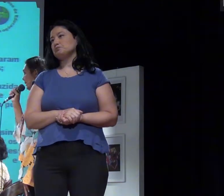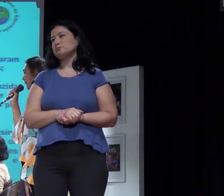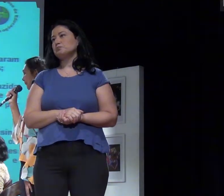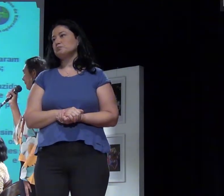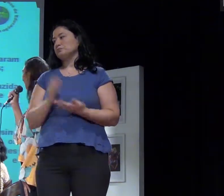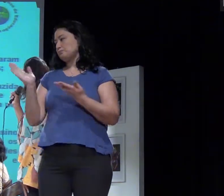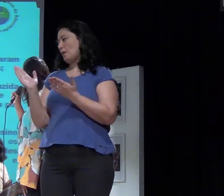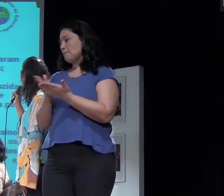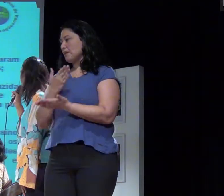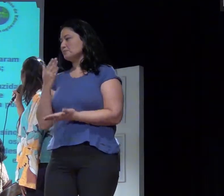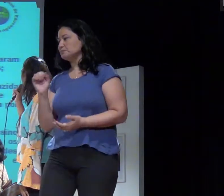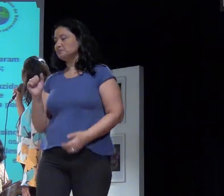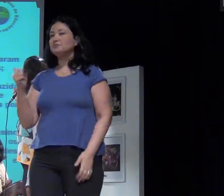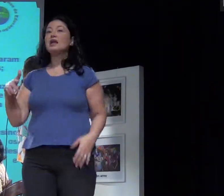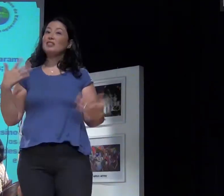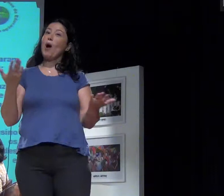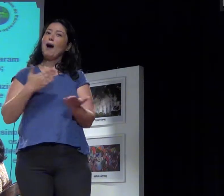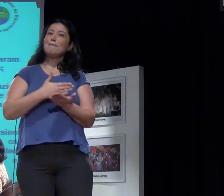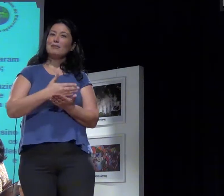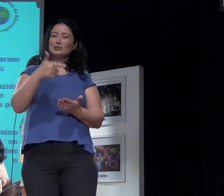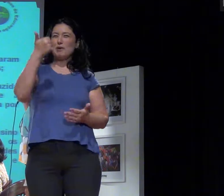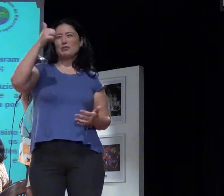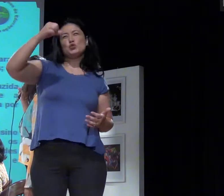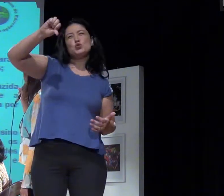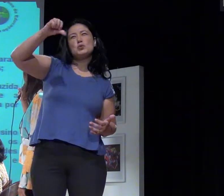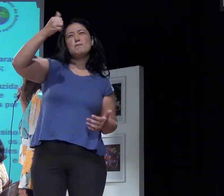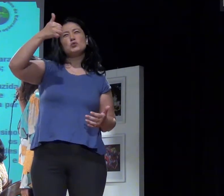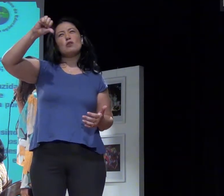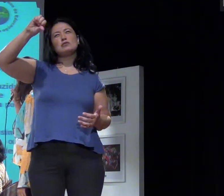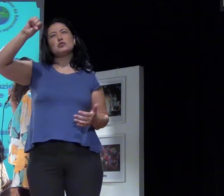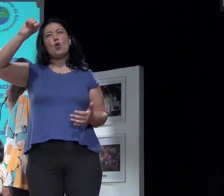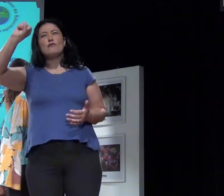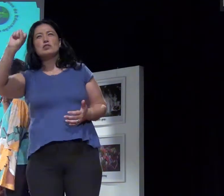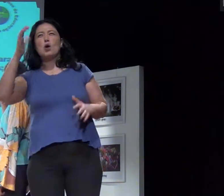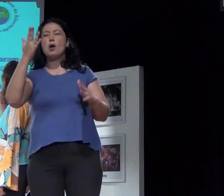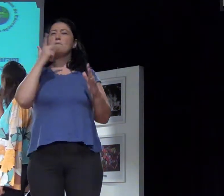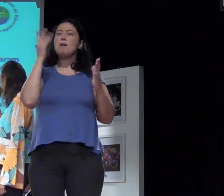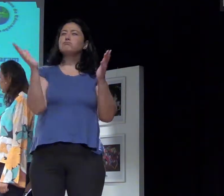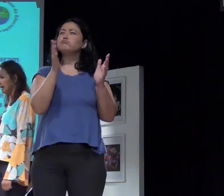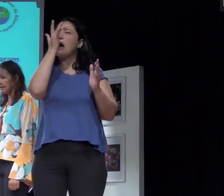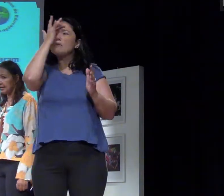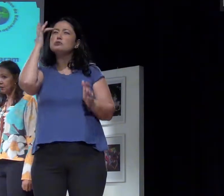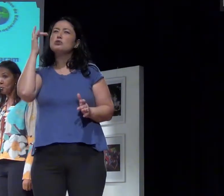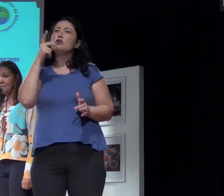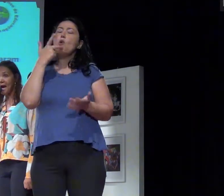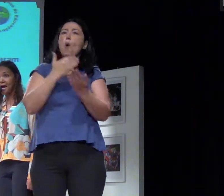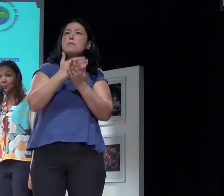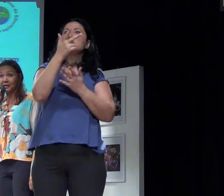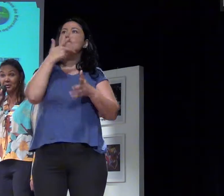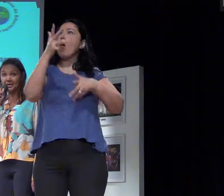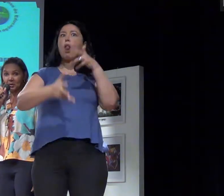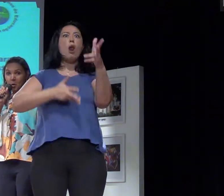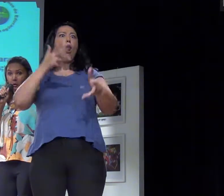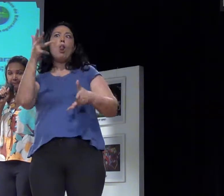Pode passar. Então, a partir de 98, os alunos passaram a se comunicar na língua de sinais. Isso aí foi um marco